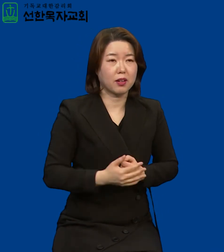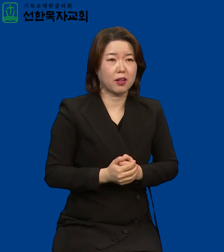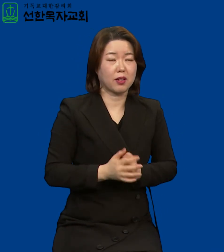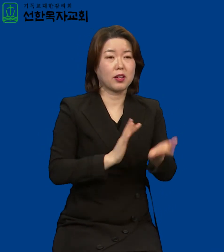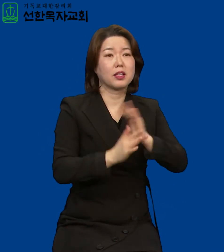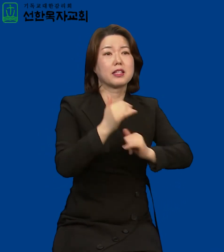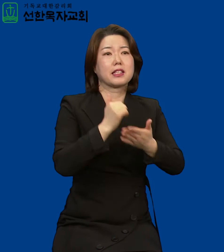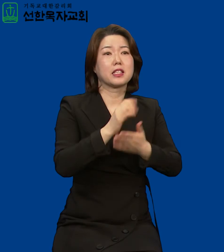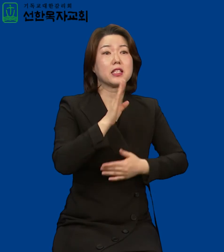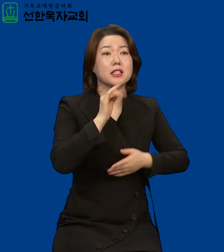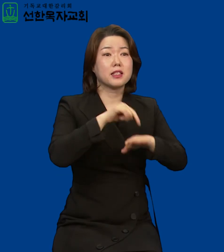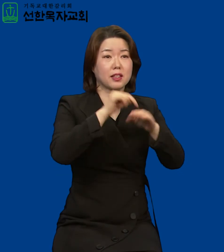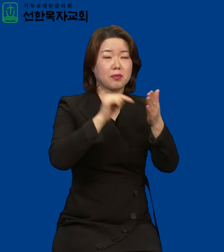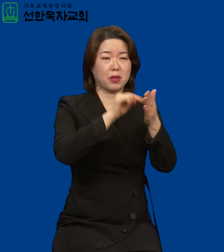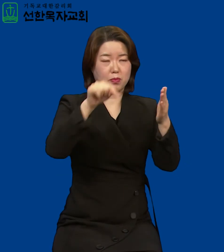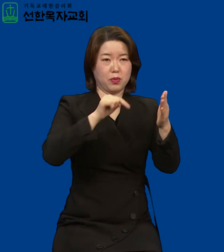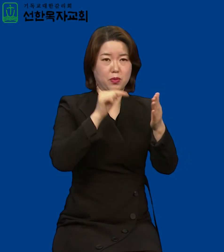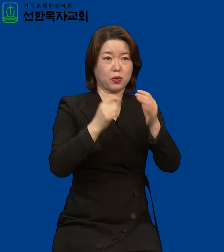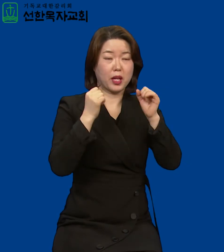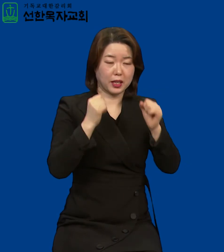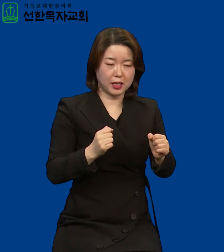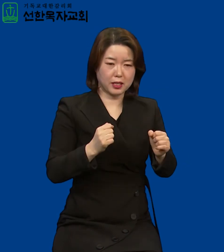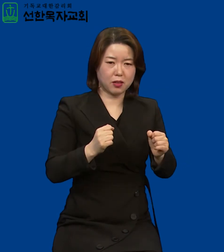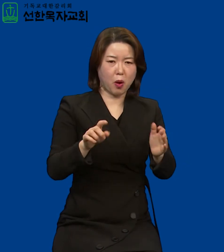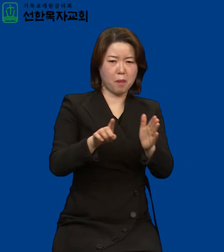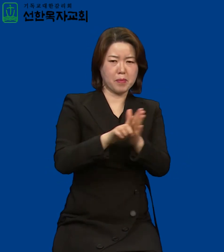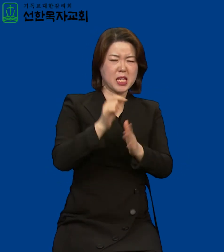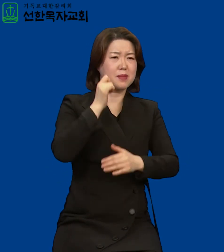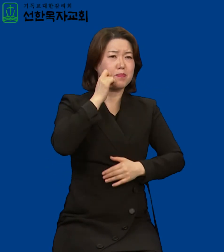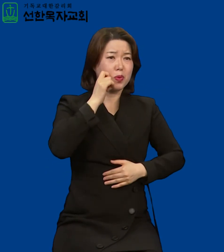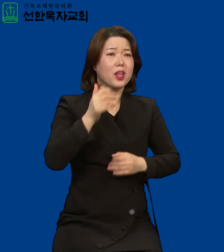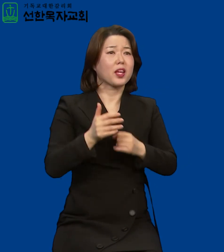정말 마음에 계신 것을 믿어지지 않으니까.